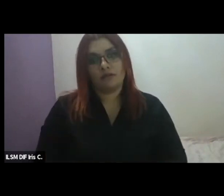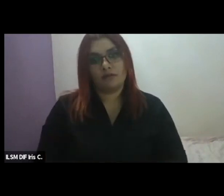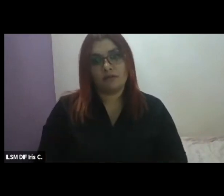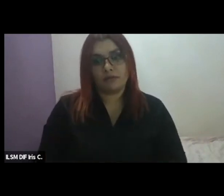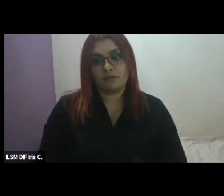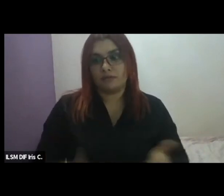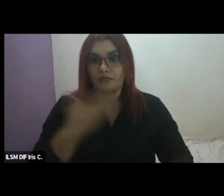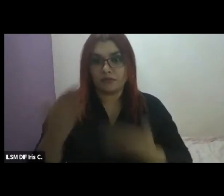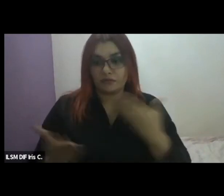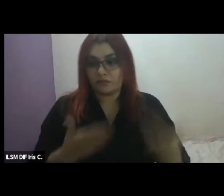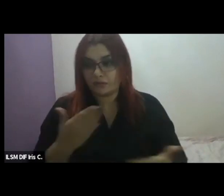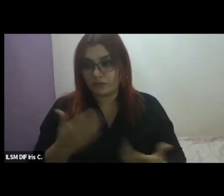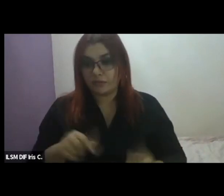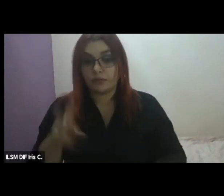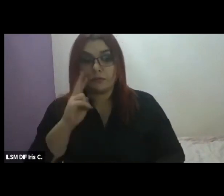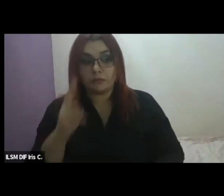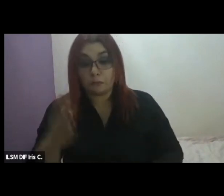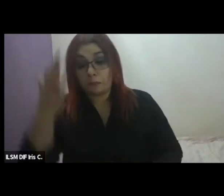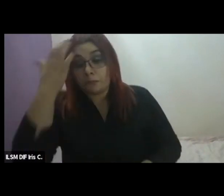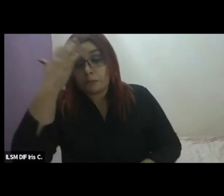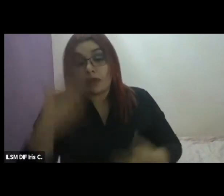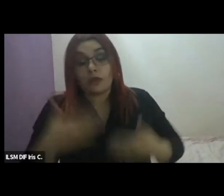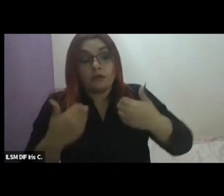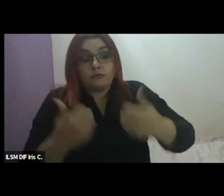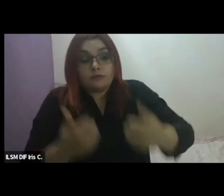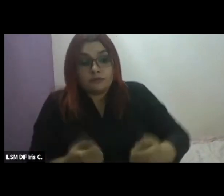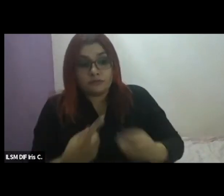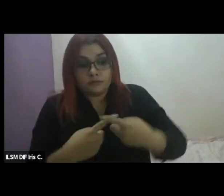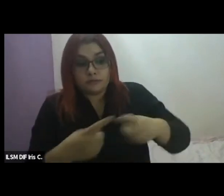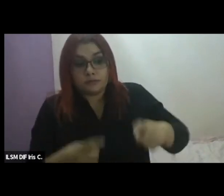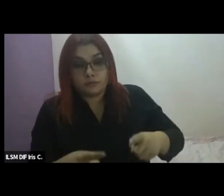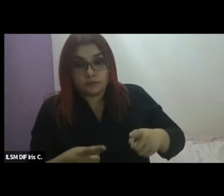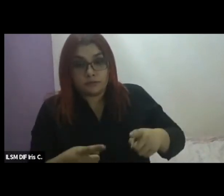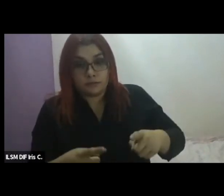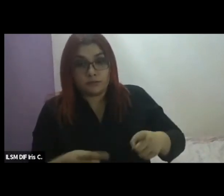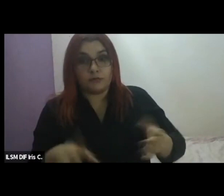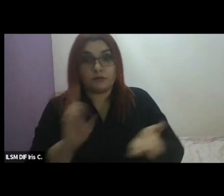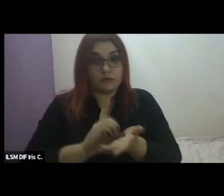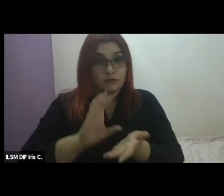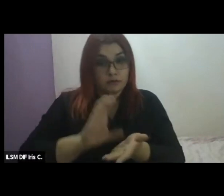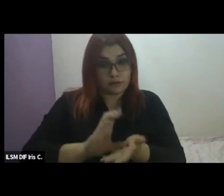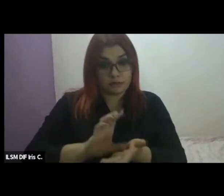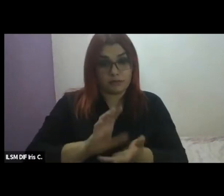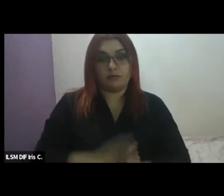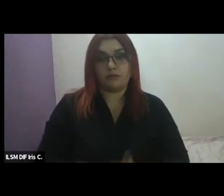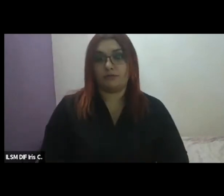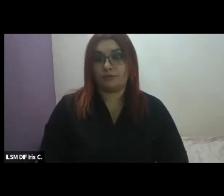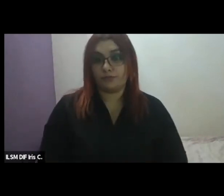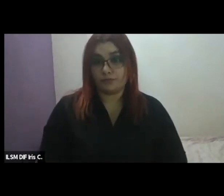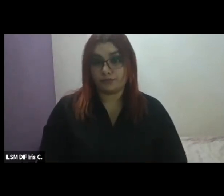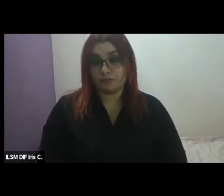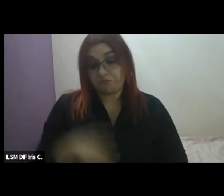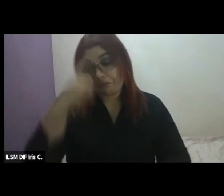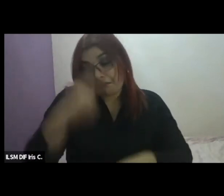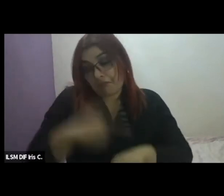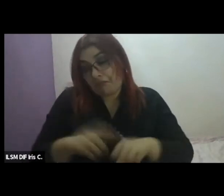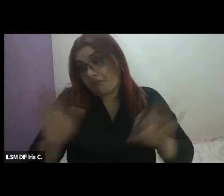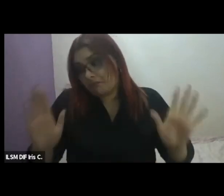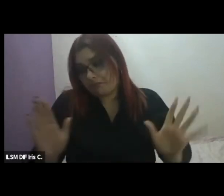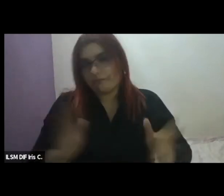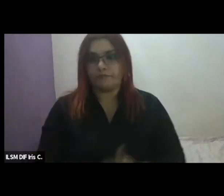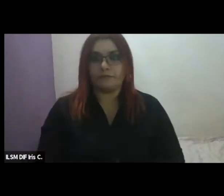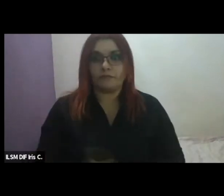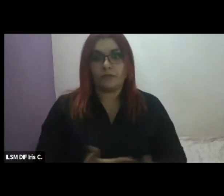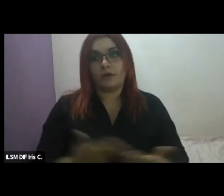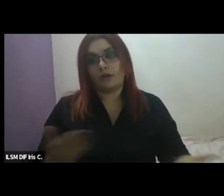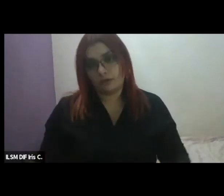las diferencias. Así es como estoy pensando la discapacidad. Lo cual me llevaría